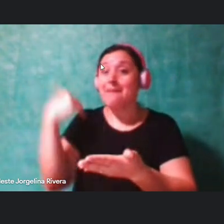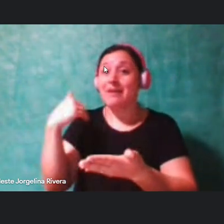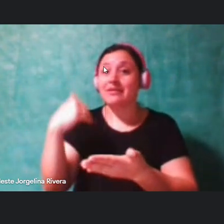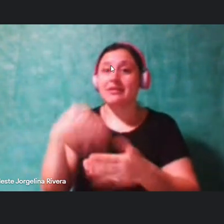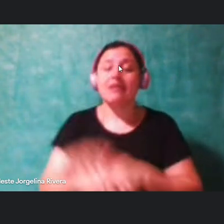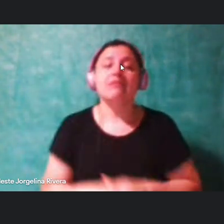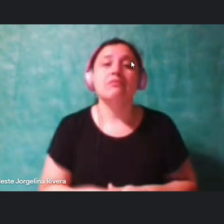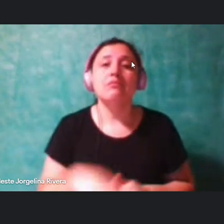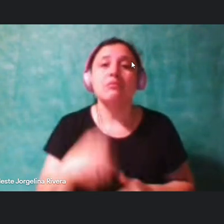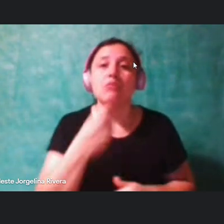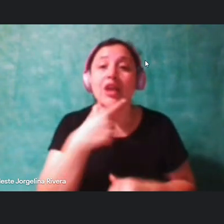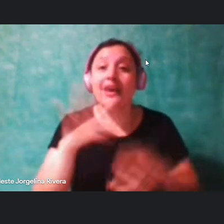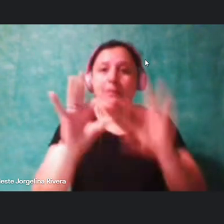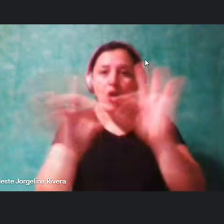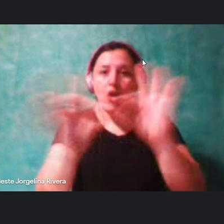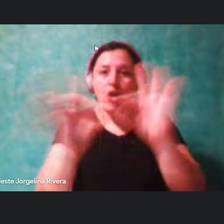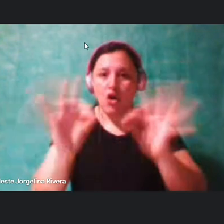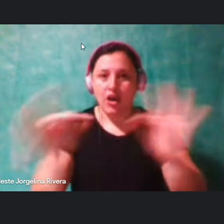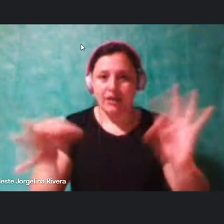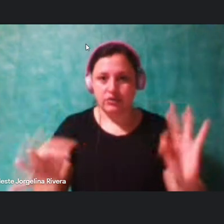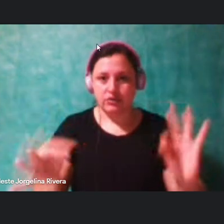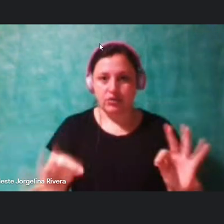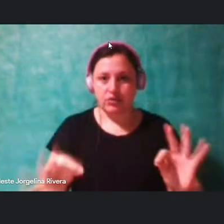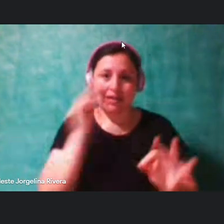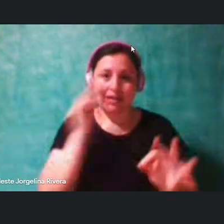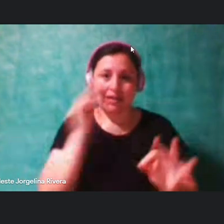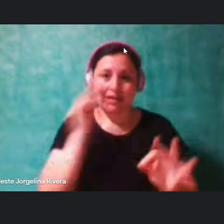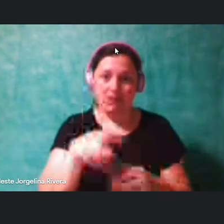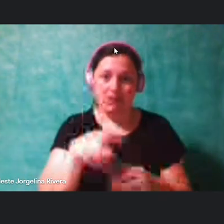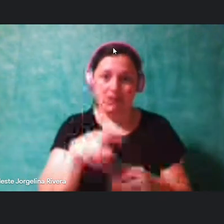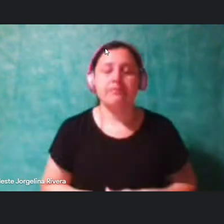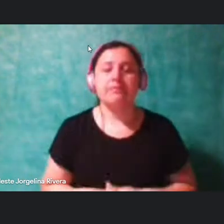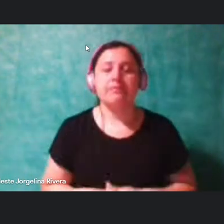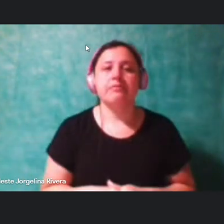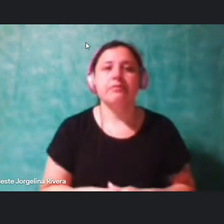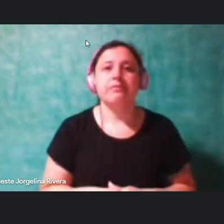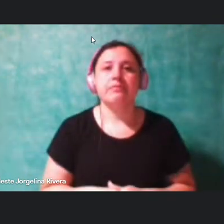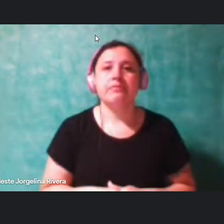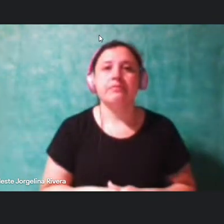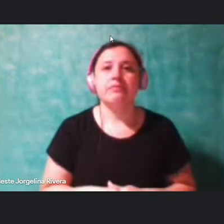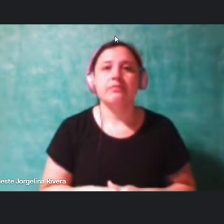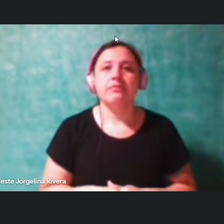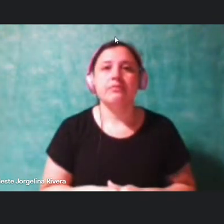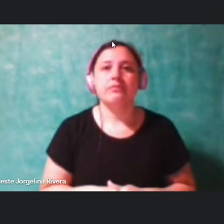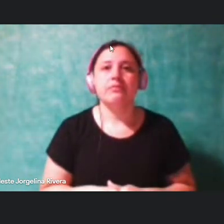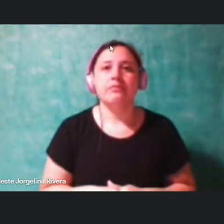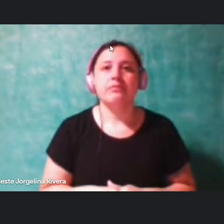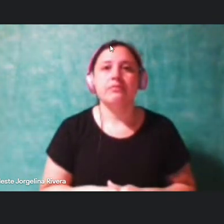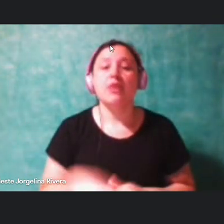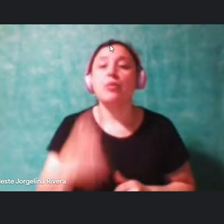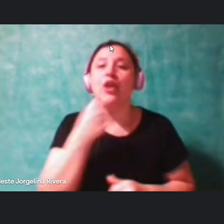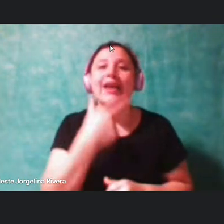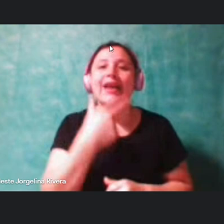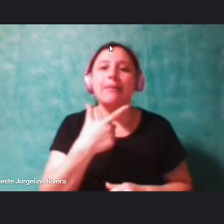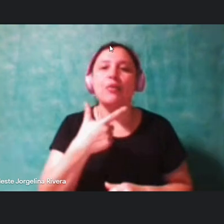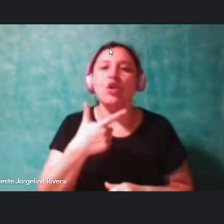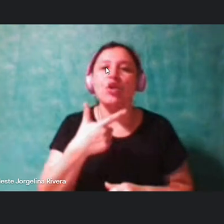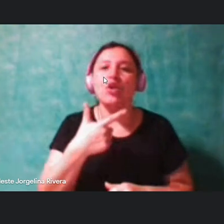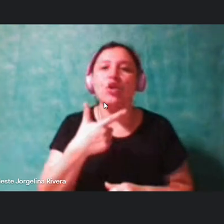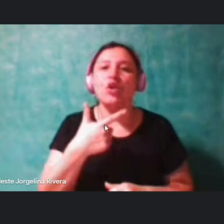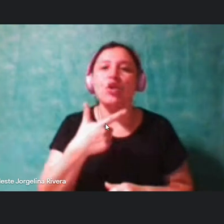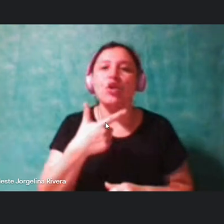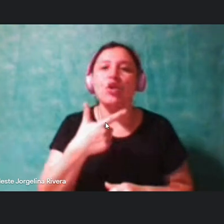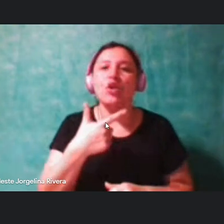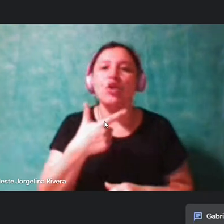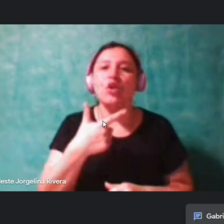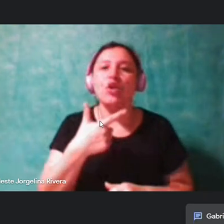ellos enseñaron, a diferencia del otro que es enseña o enseña, ¿sí? Y